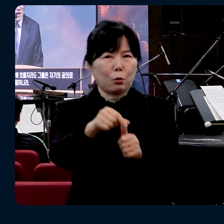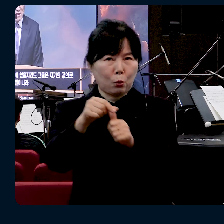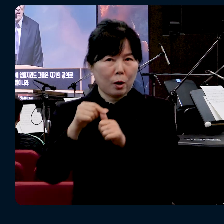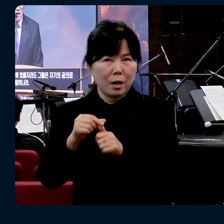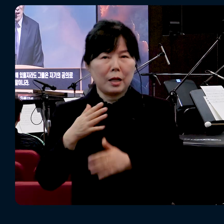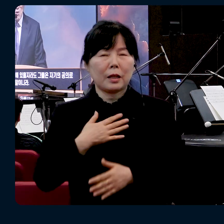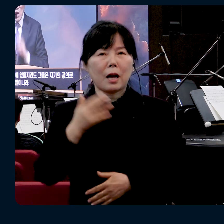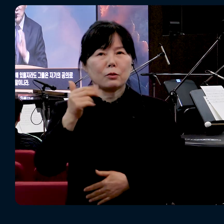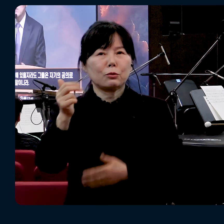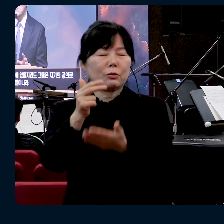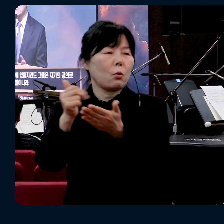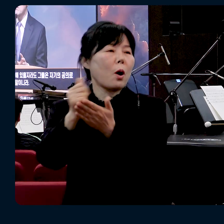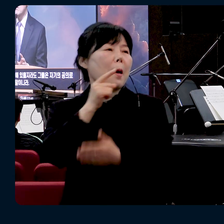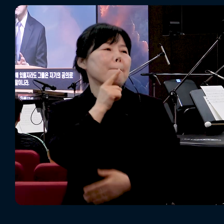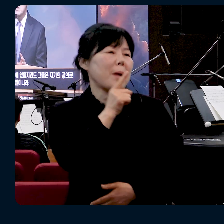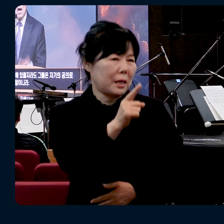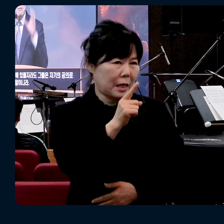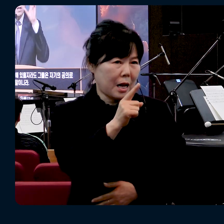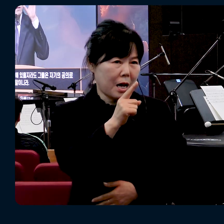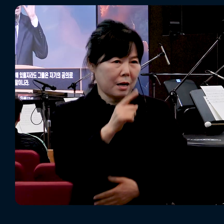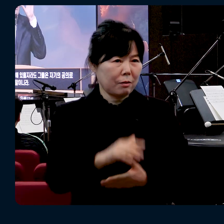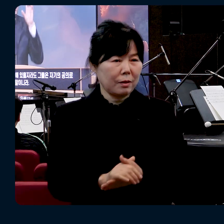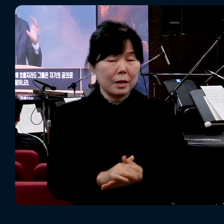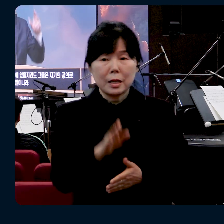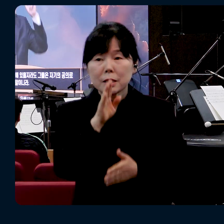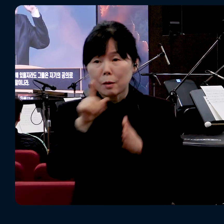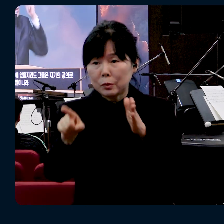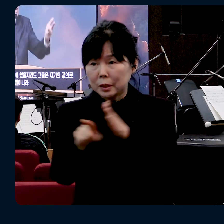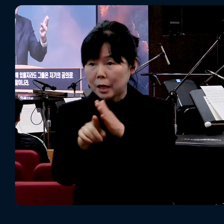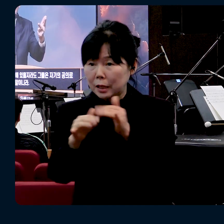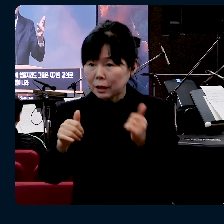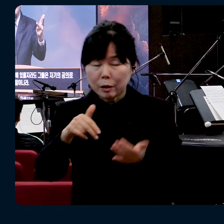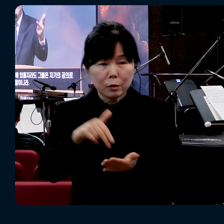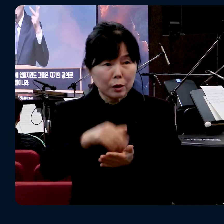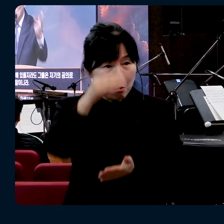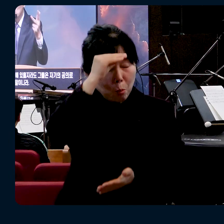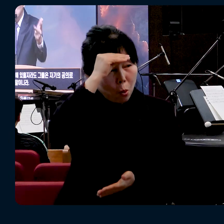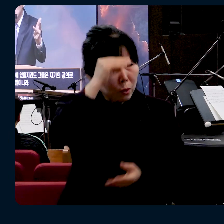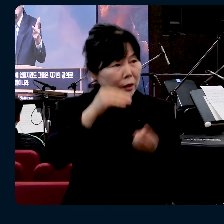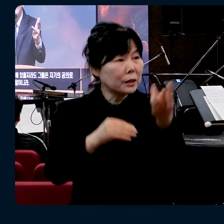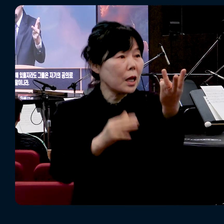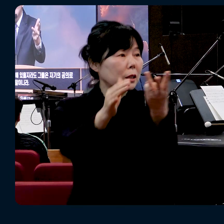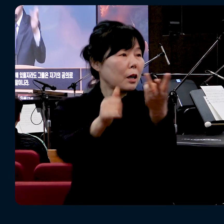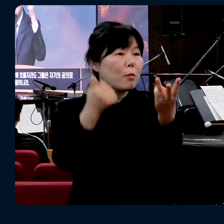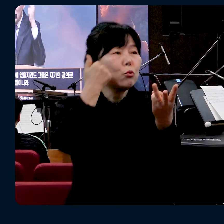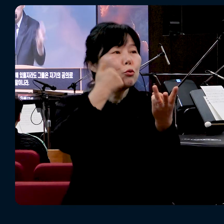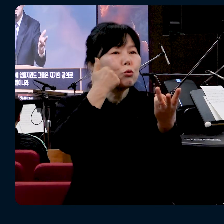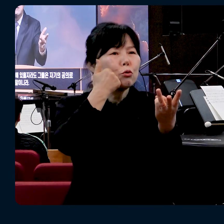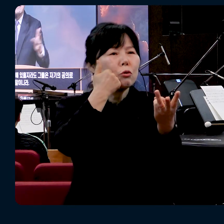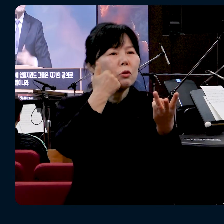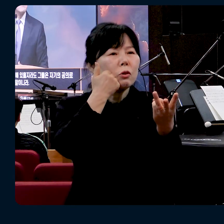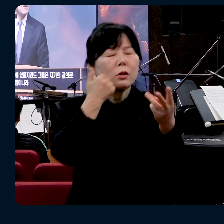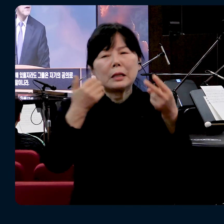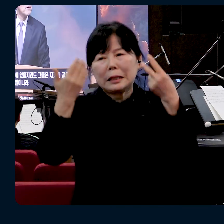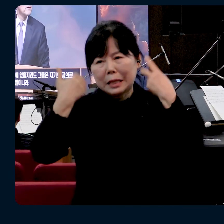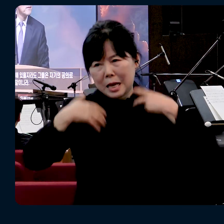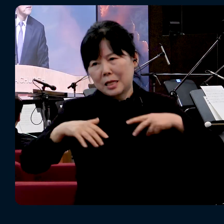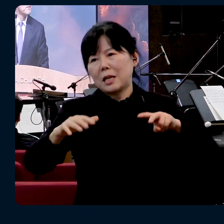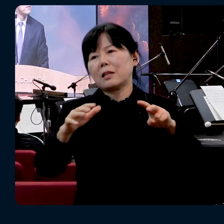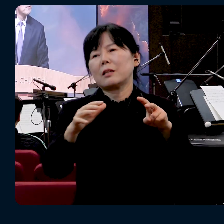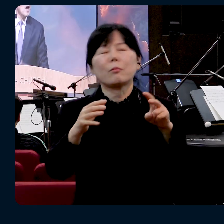여호와의 말이니라 라고 하면서 참 신앙의 본보기 세 사람을 꼽았는데 거기 누가 들어가 있어요? 다니엘이 들어가 있는